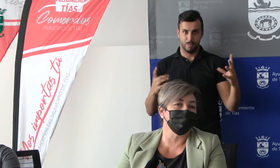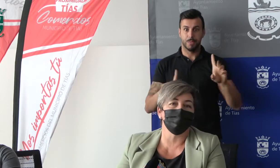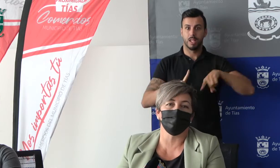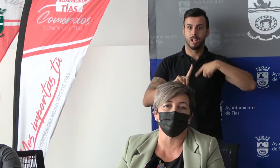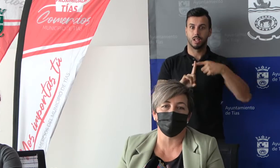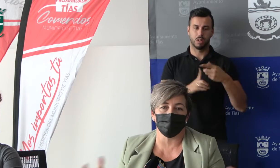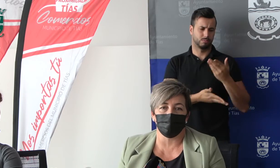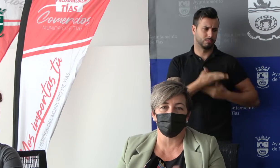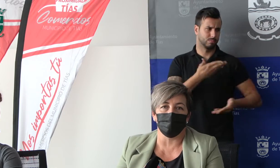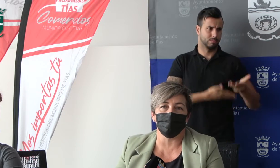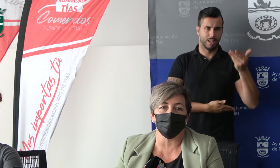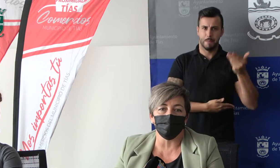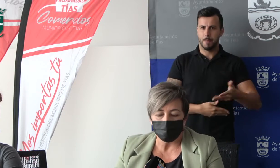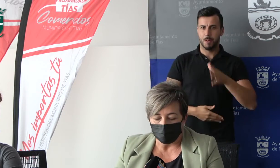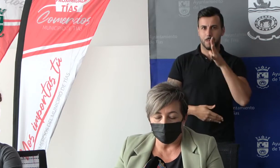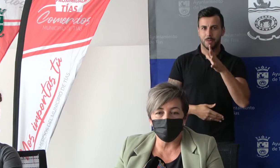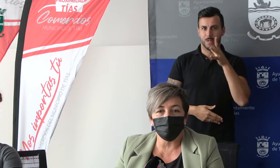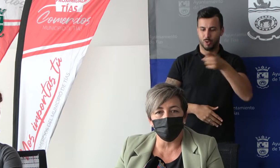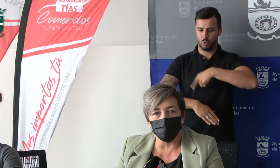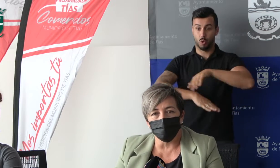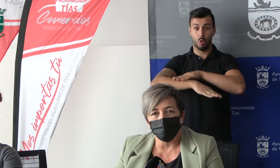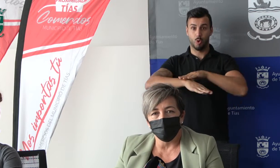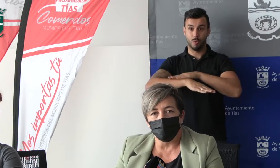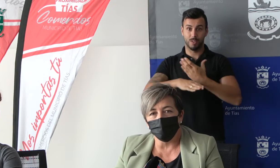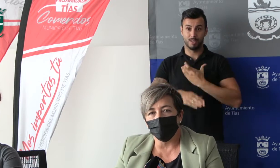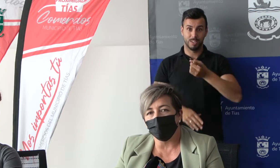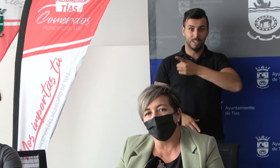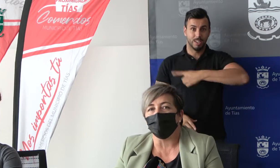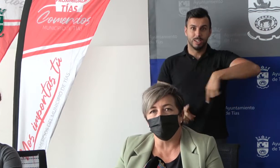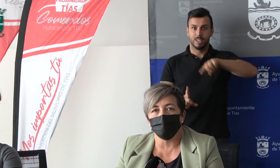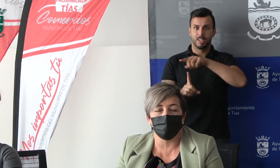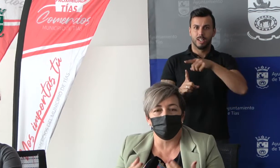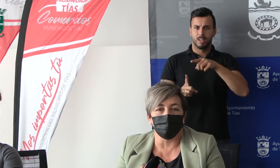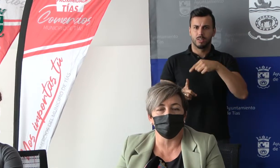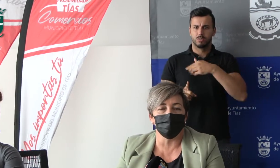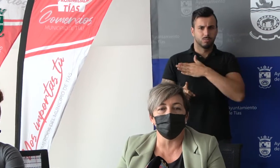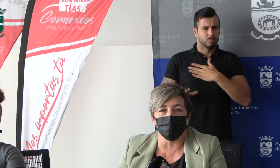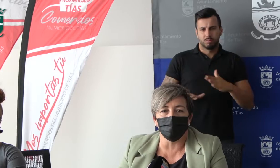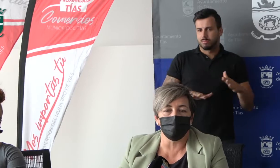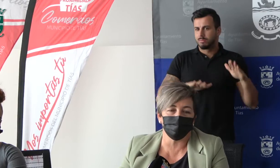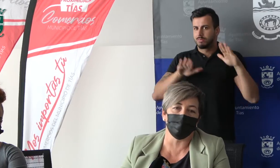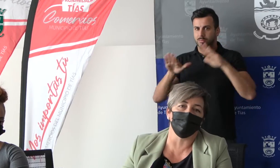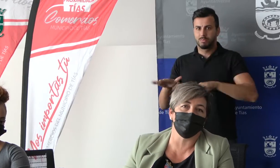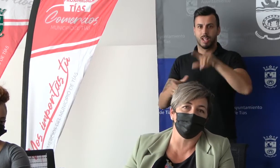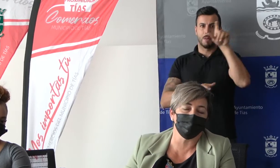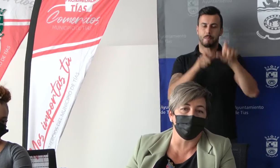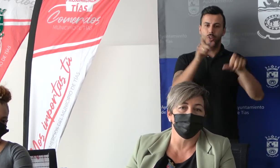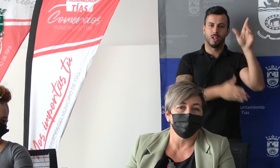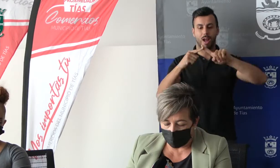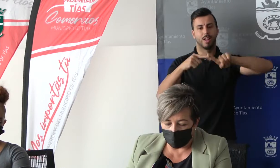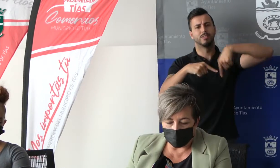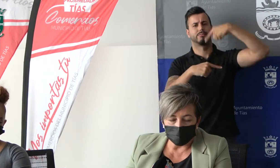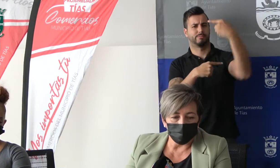para nosotros es muy importante porque este gobierno está a favor de ayudar la inserción laboral de las personas con